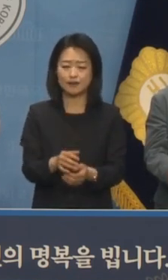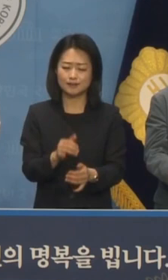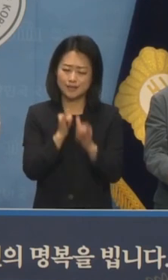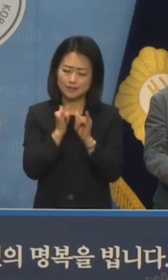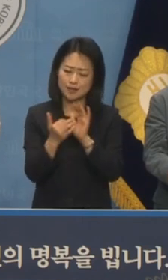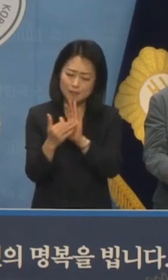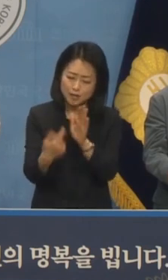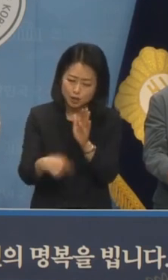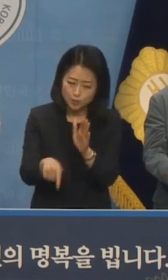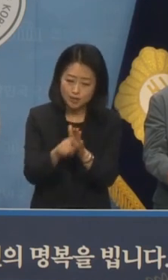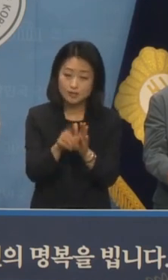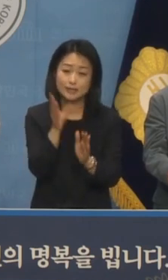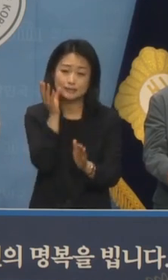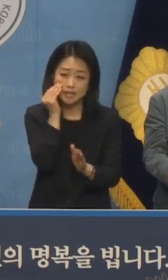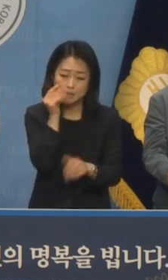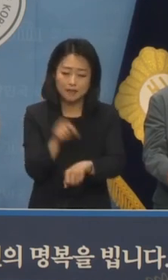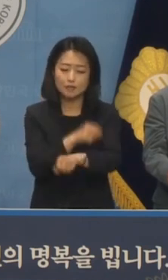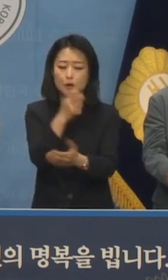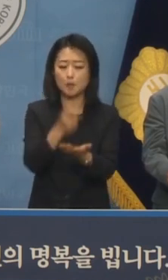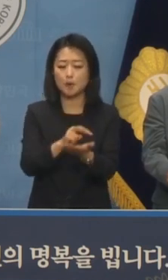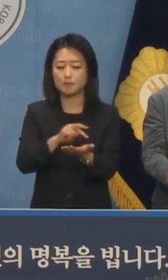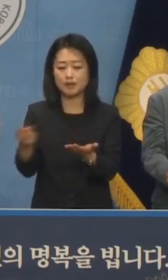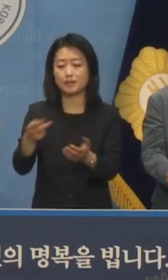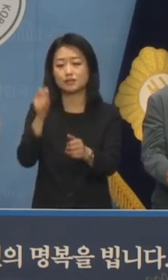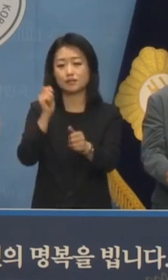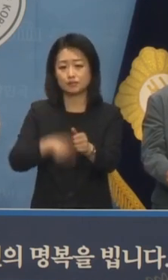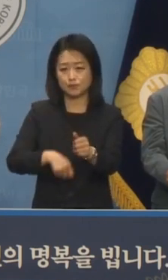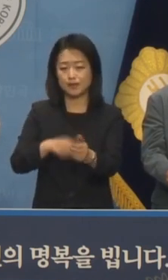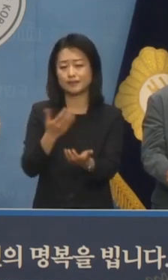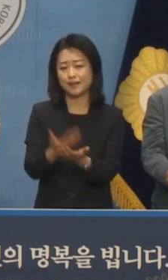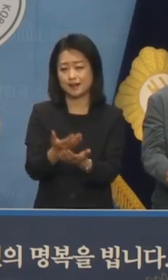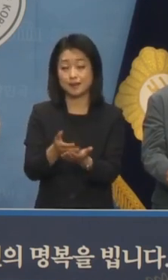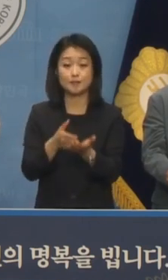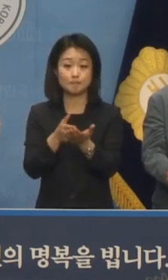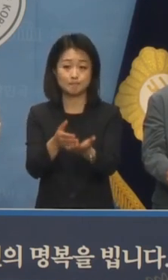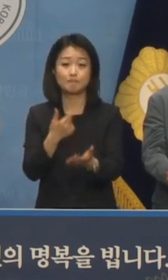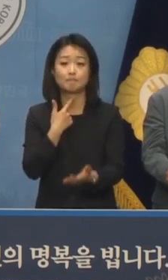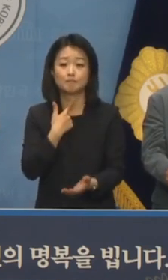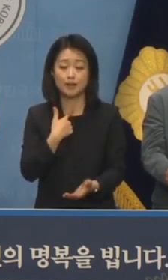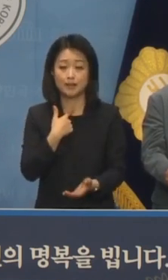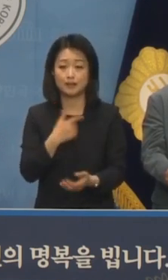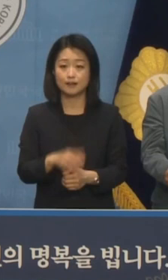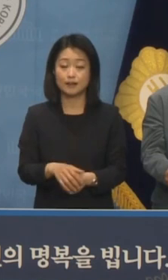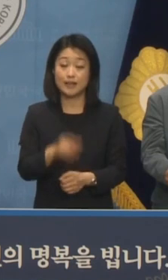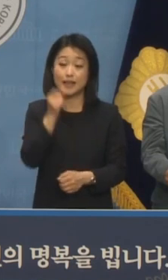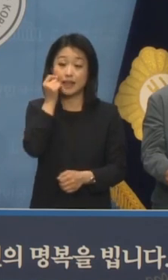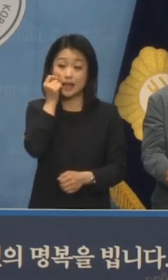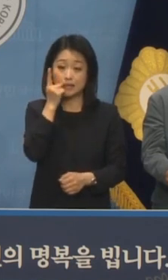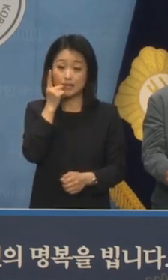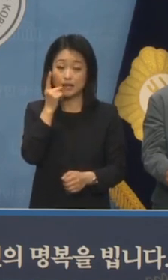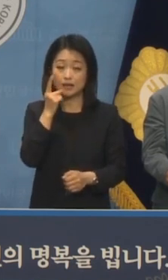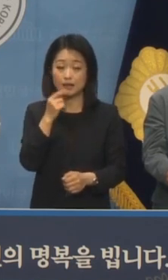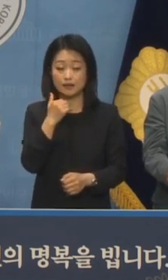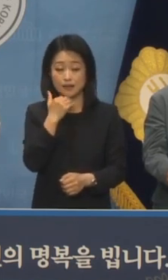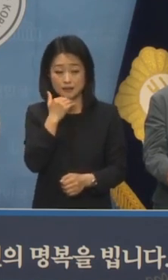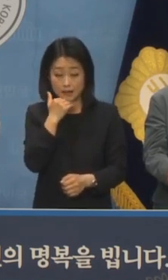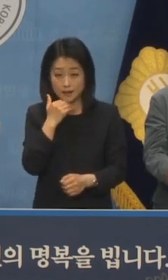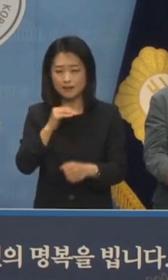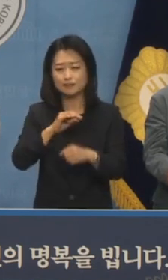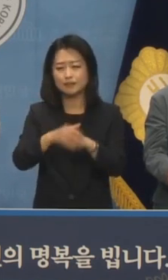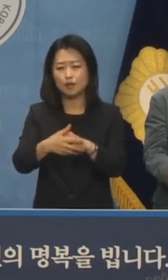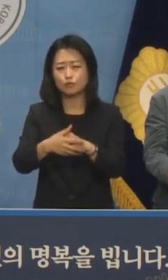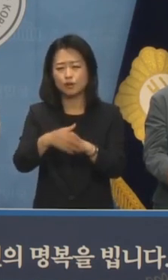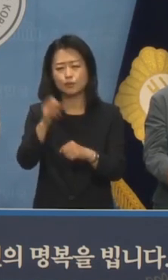않도록 신속하게 특별법 개정안을 처리해달라고 당부하셨습니다. 그런데 한 달도 안 돼서 대구